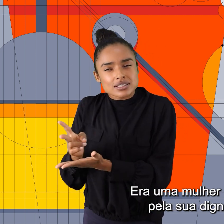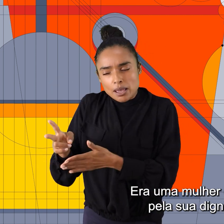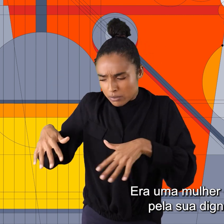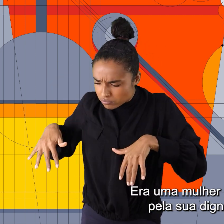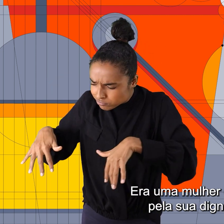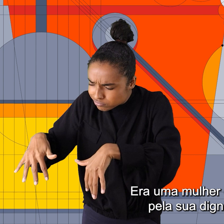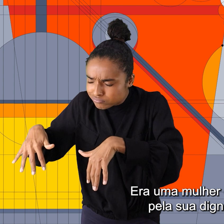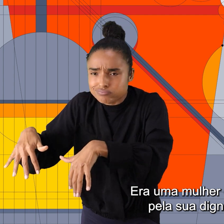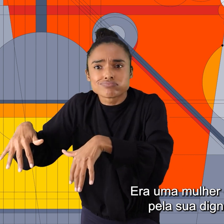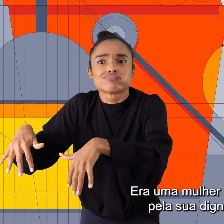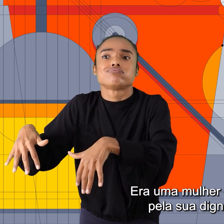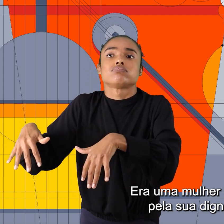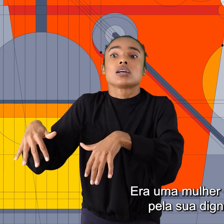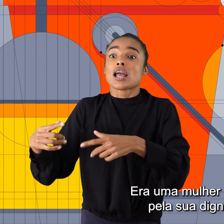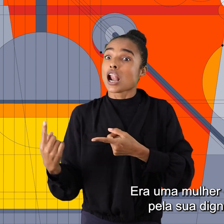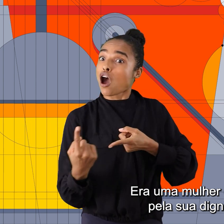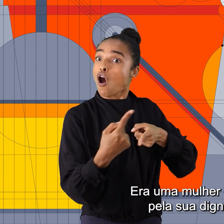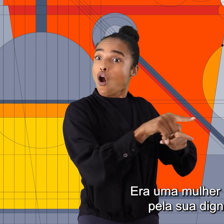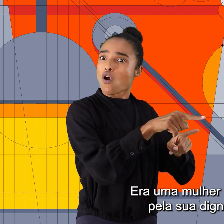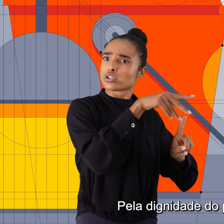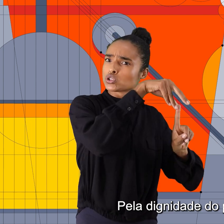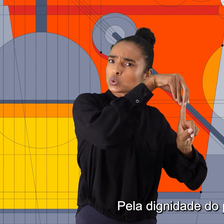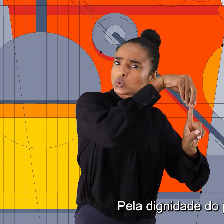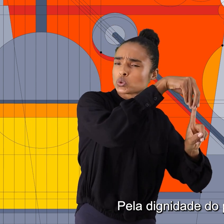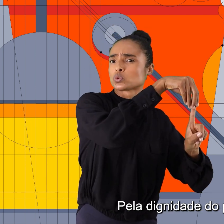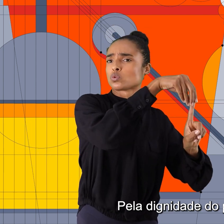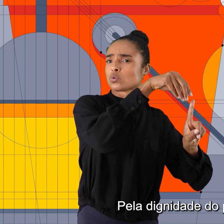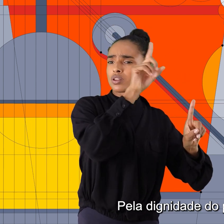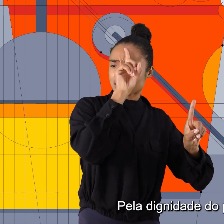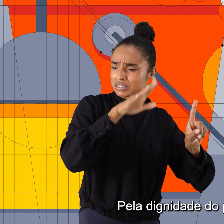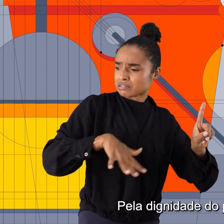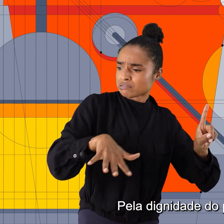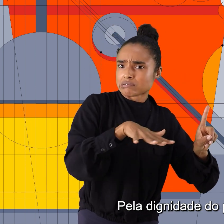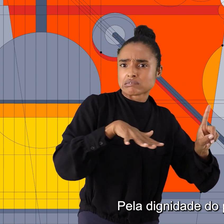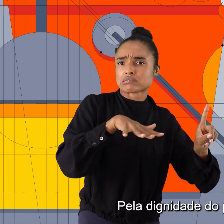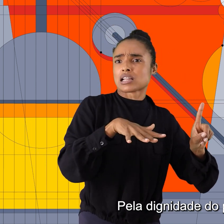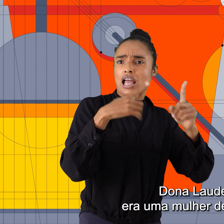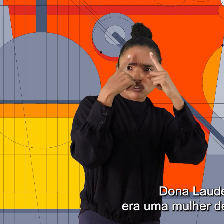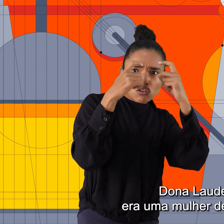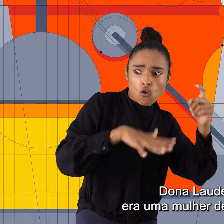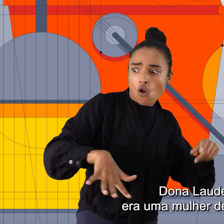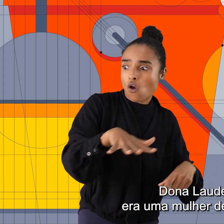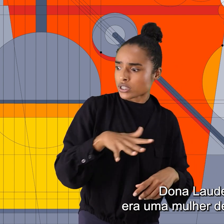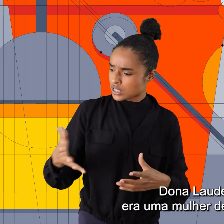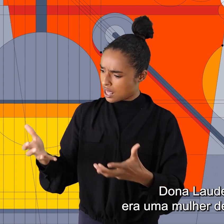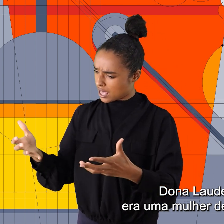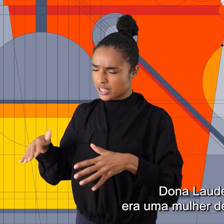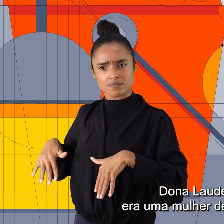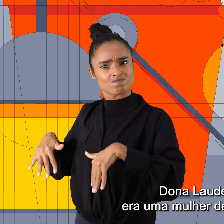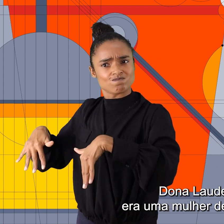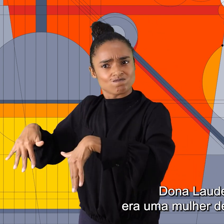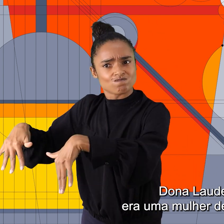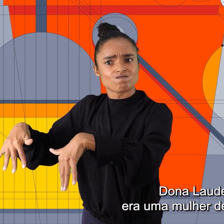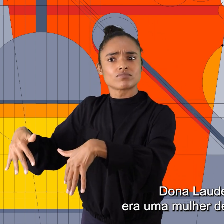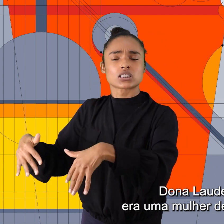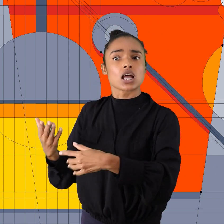domésticas. Era uma mulher que lutou pela sua dignidade, pela dignidade do povo negro. Dona Laudelina era uma mulher